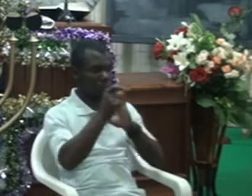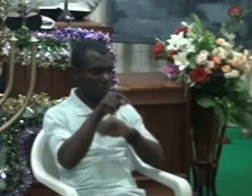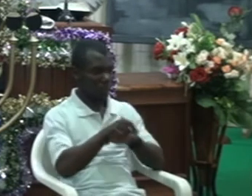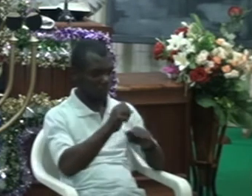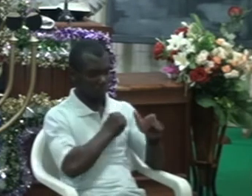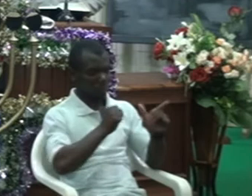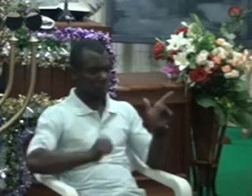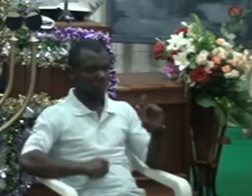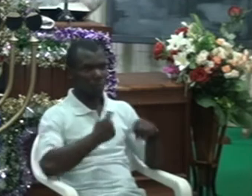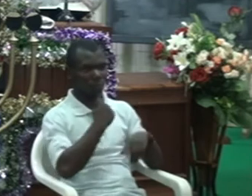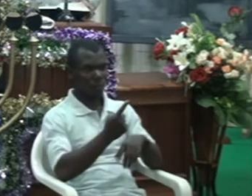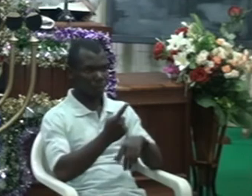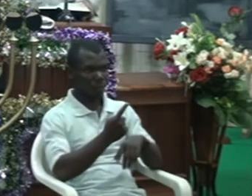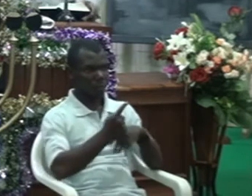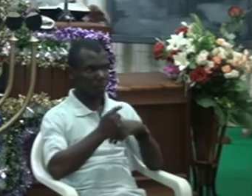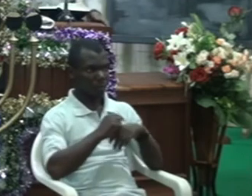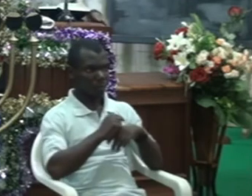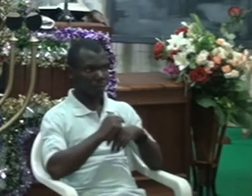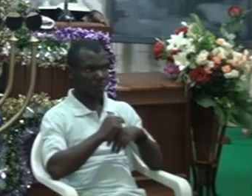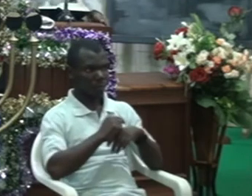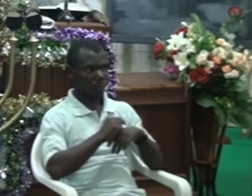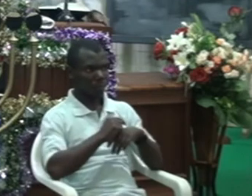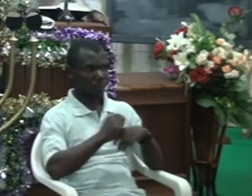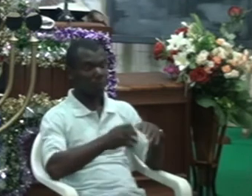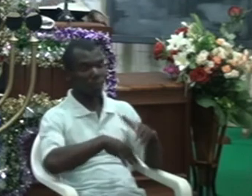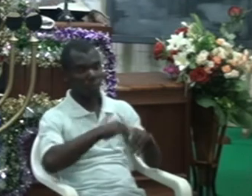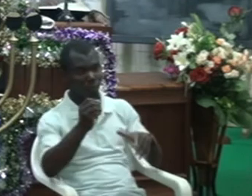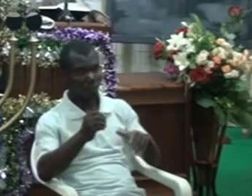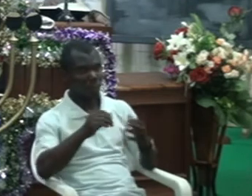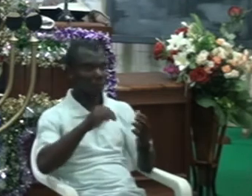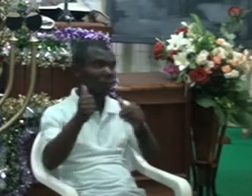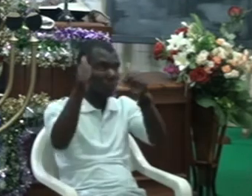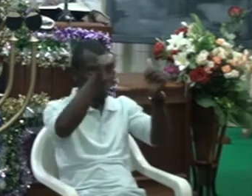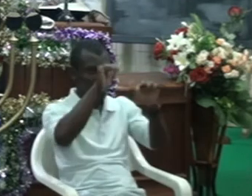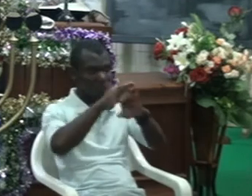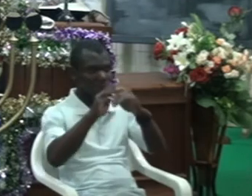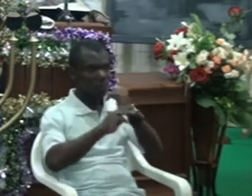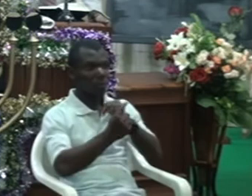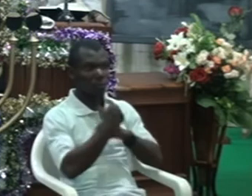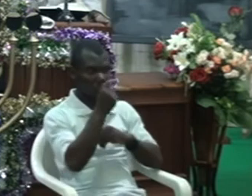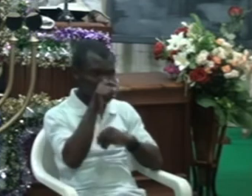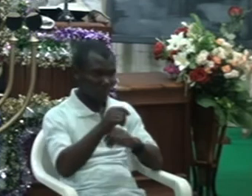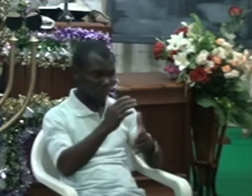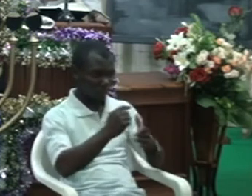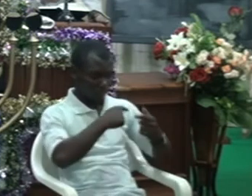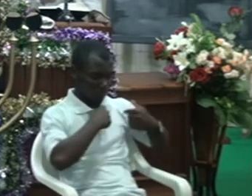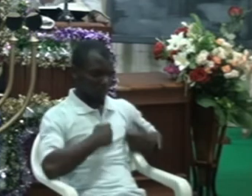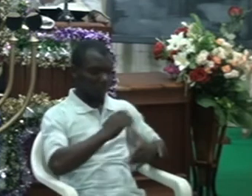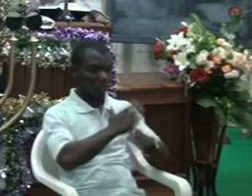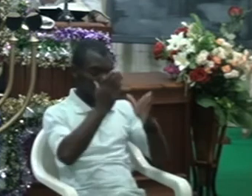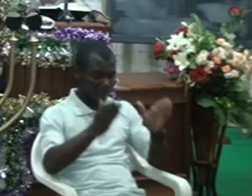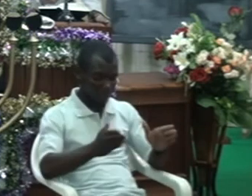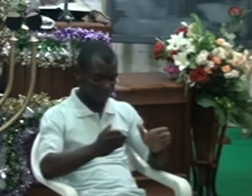Est-ce que le Seigneur dit? Il n'est pas seulement en l'air comme ça. Il dit, les cœurs des croyants